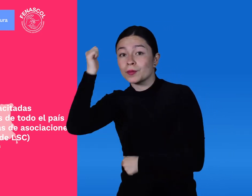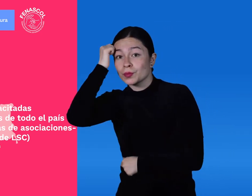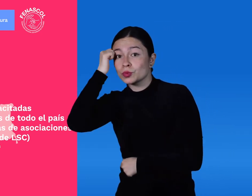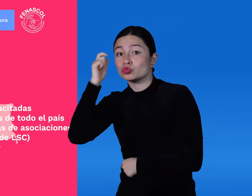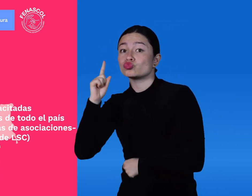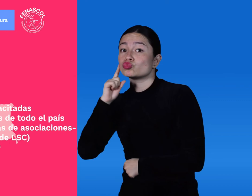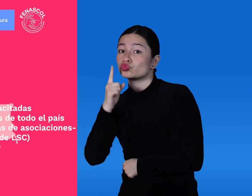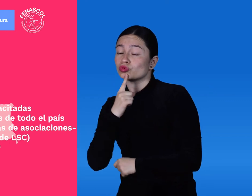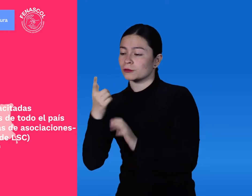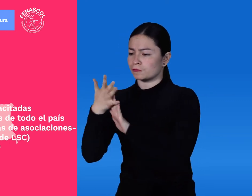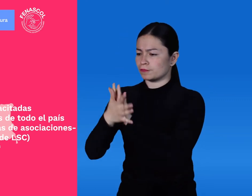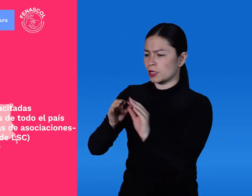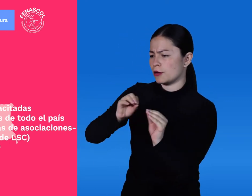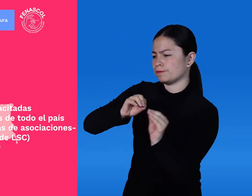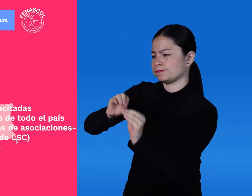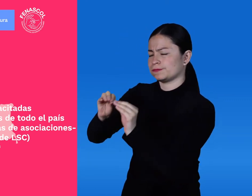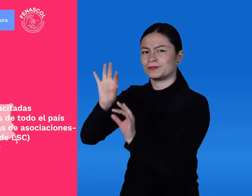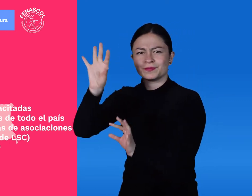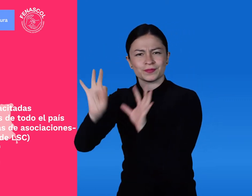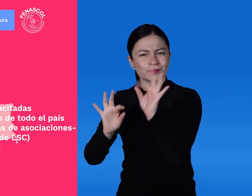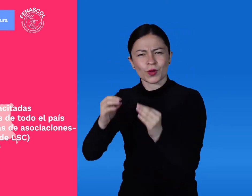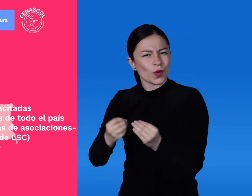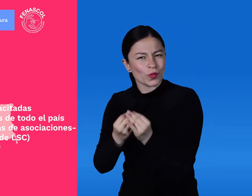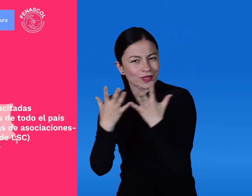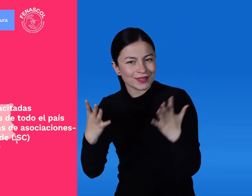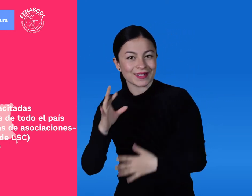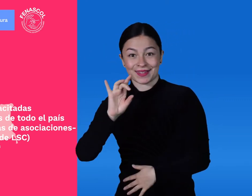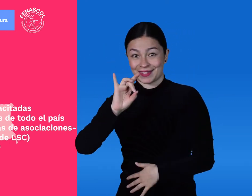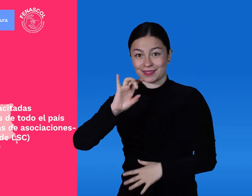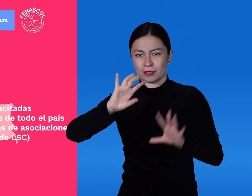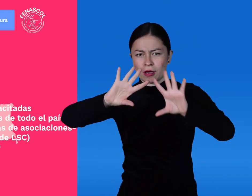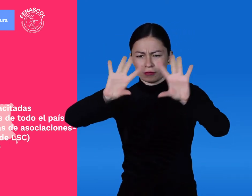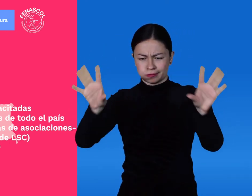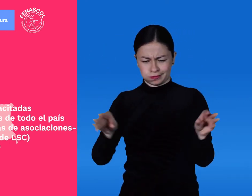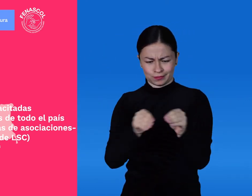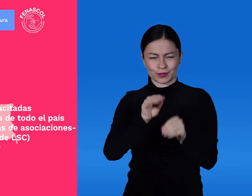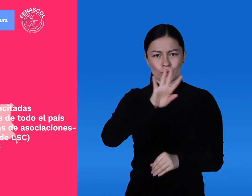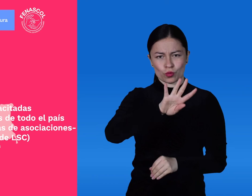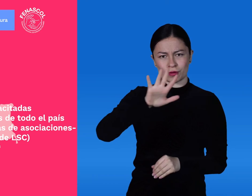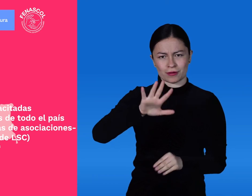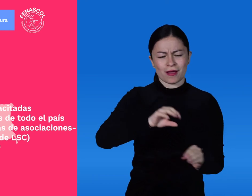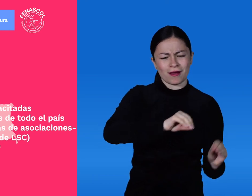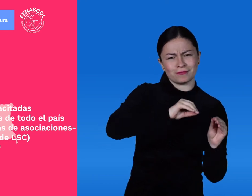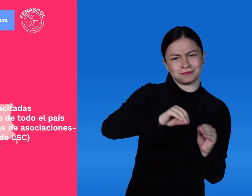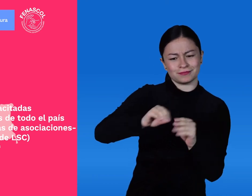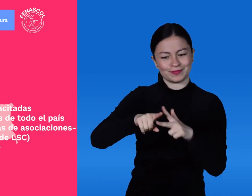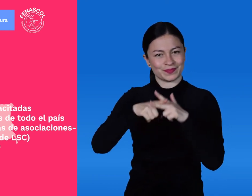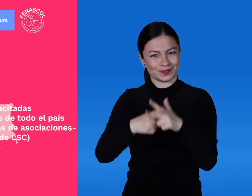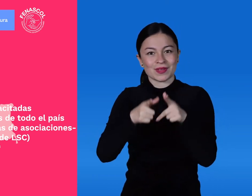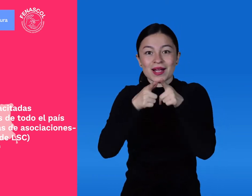a 15 instructores sordos de la lengua de señas colombiana. En total, serán capacitadas 45 personas en